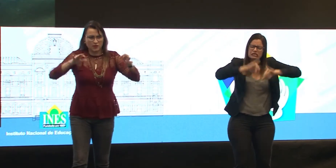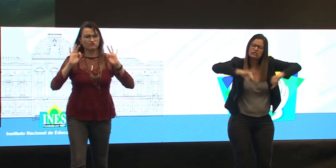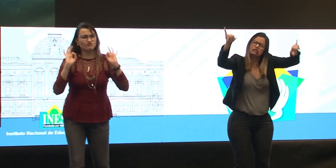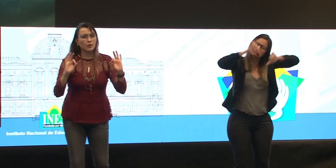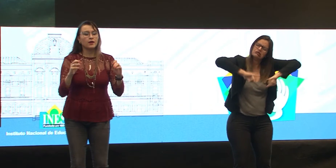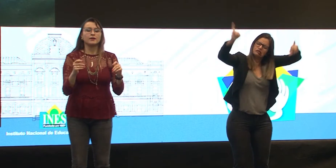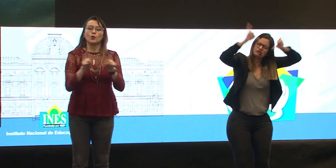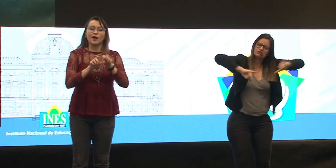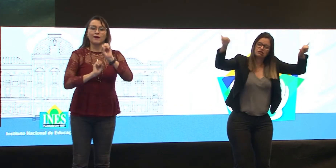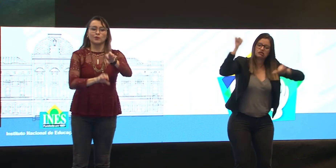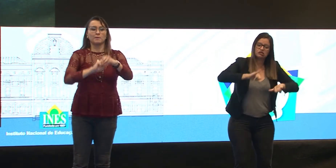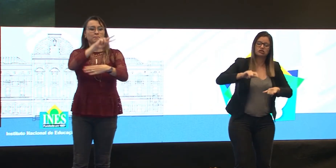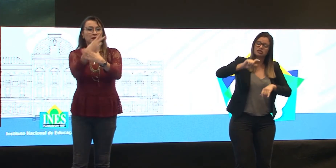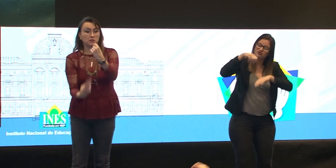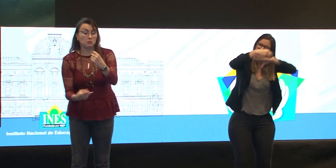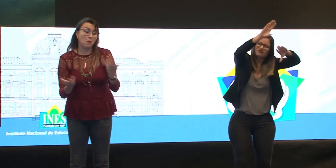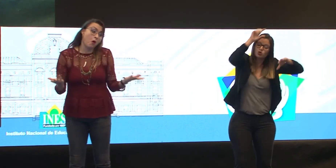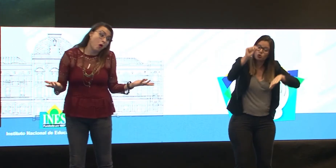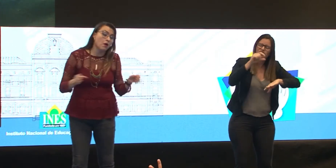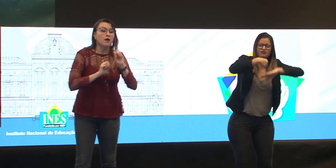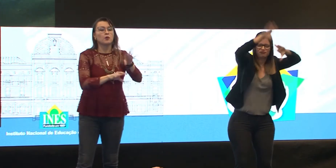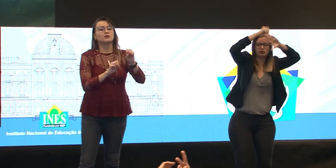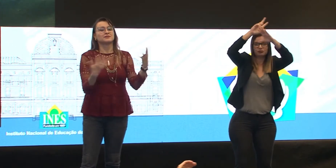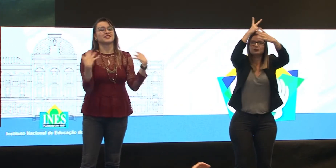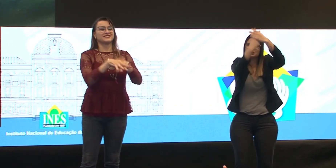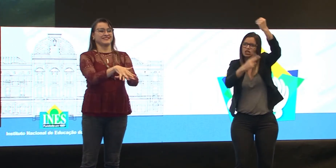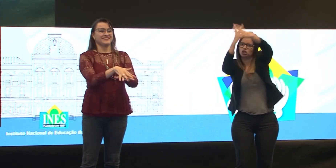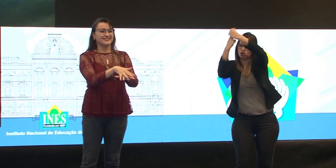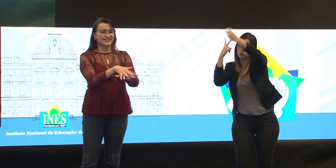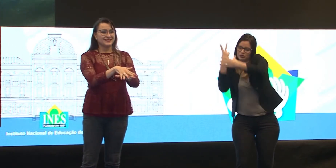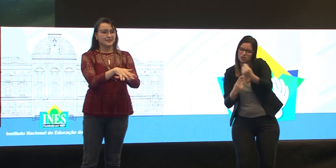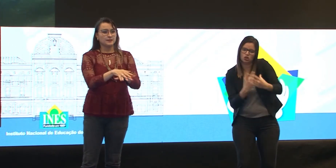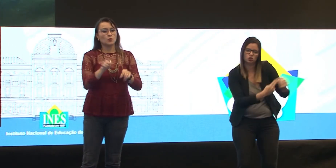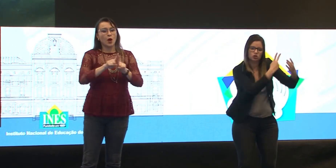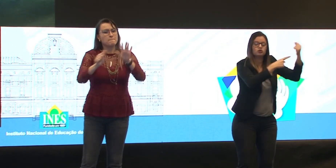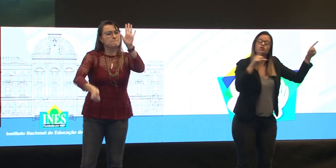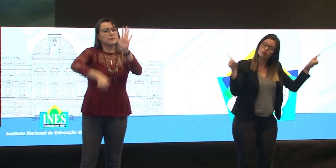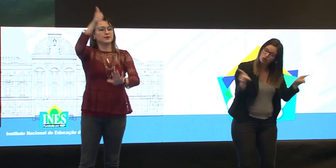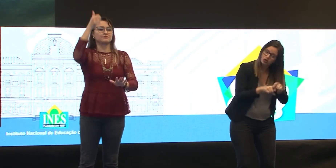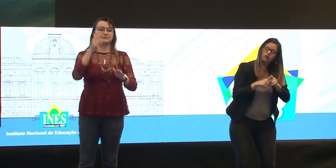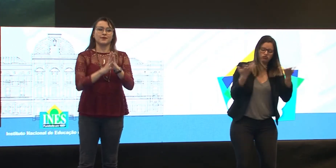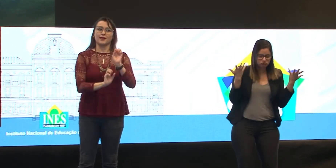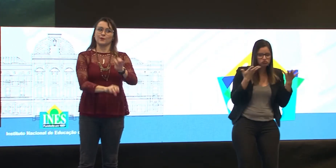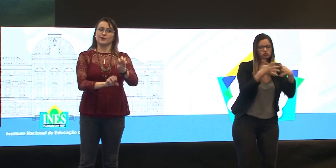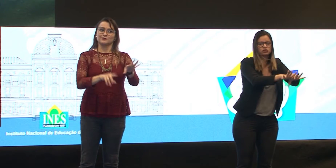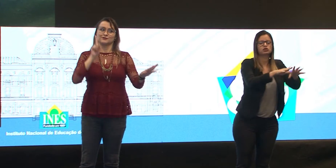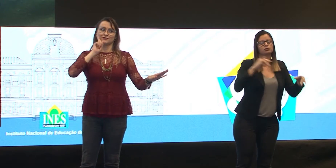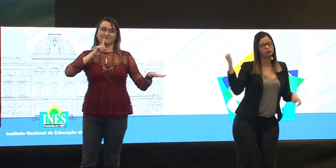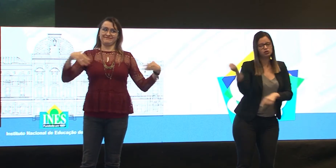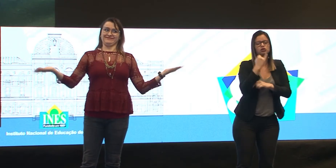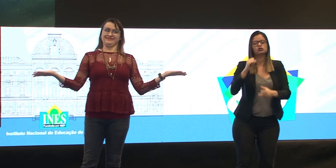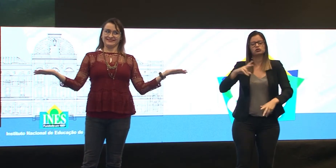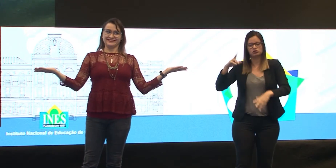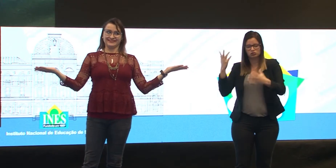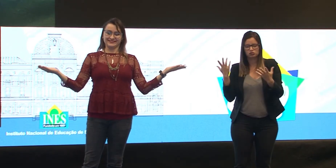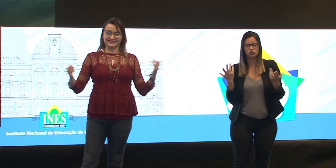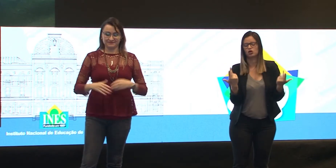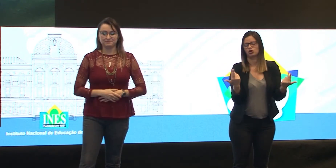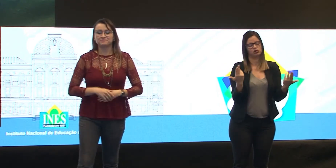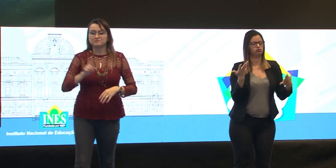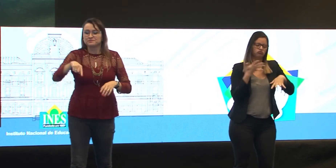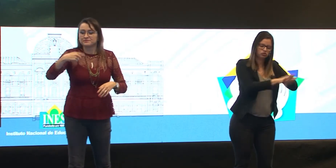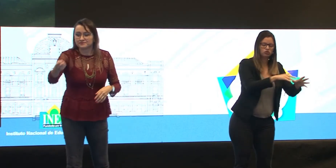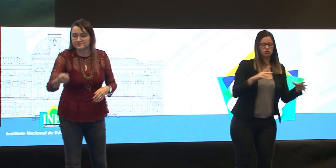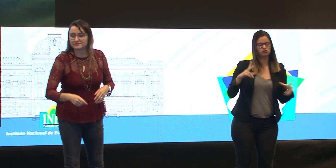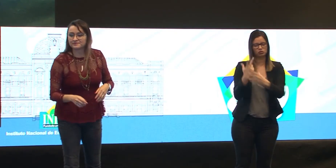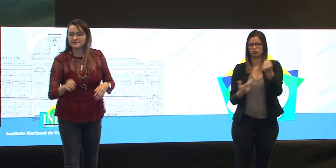E perceber tudo isso é fundamental para a educação bilíngue e também para a educação inclusiva. E é fundamental